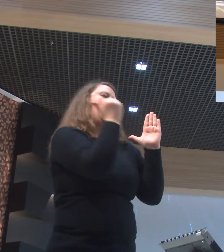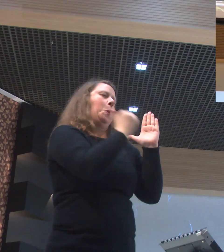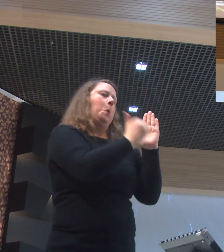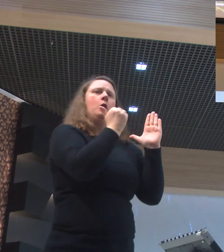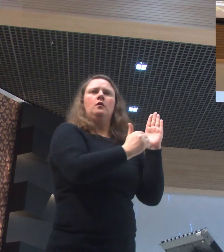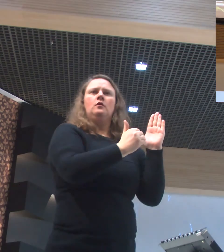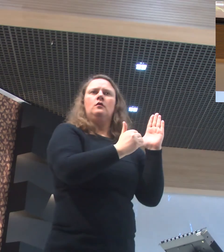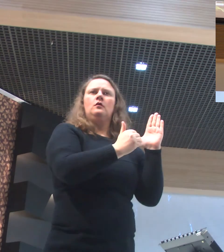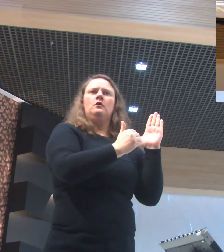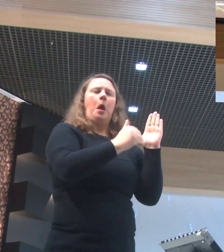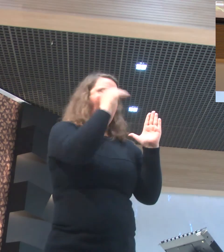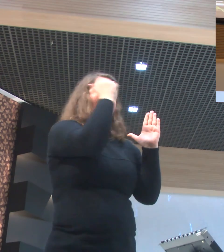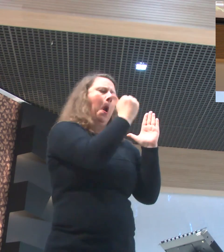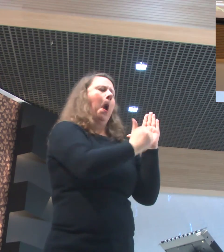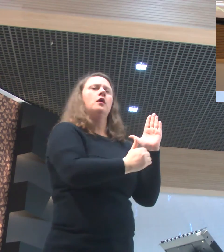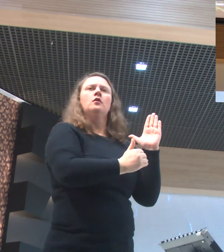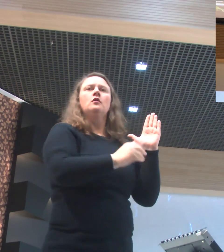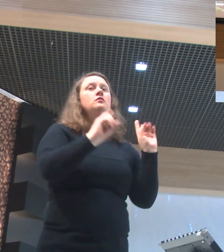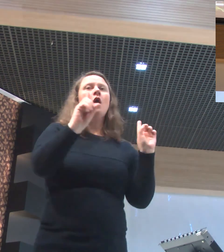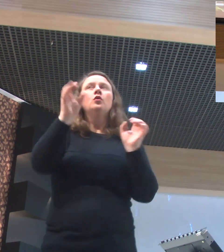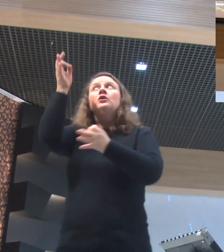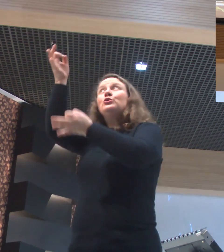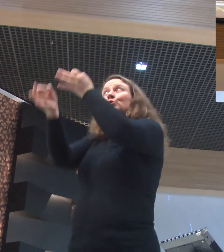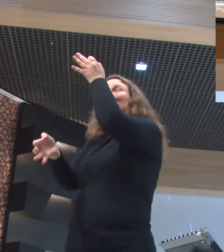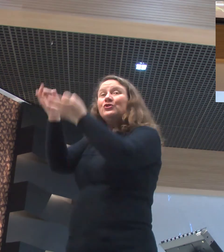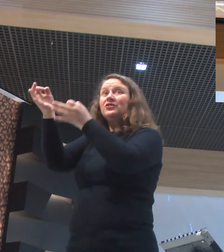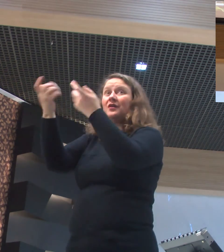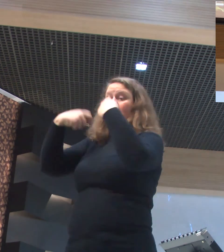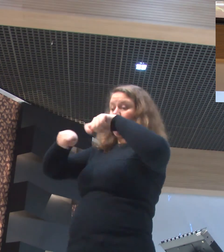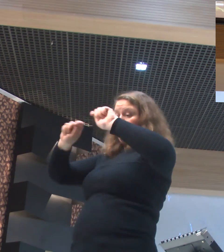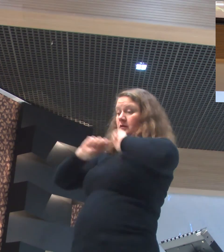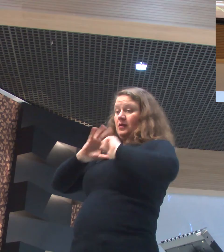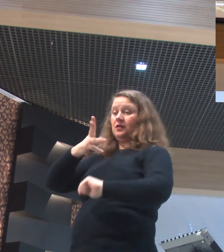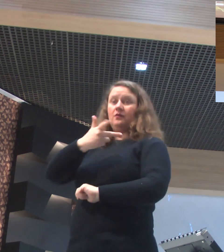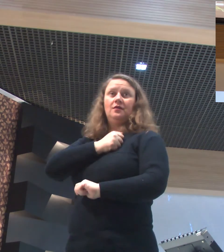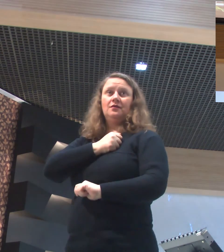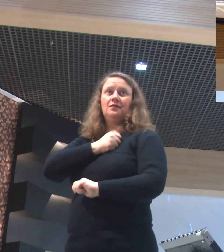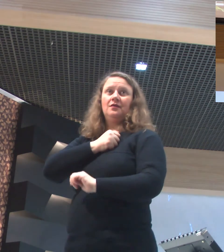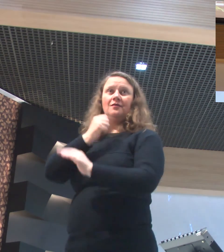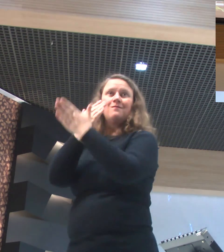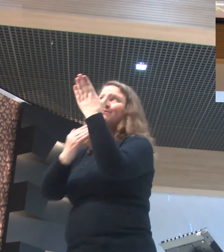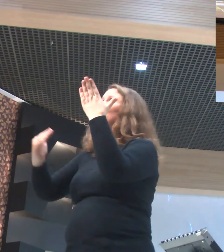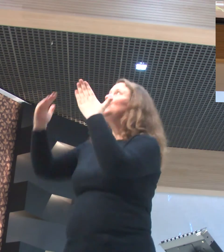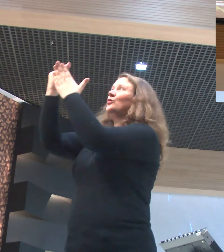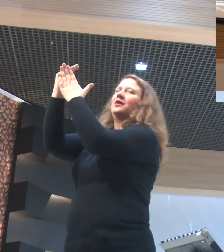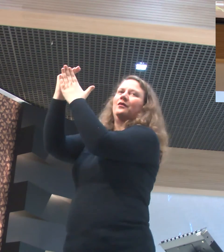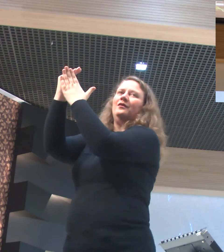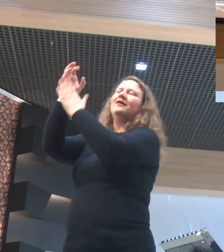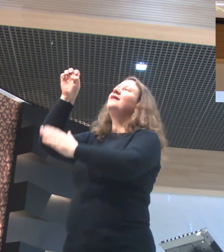determinada lei. A justiça que nos salva, que é superior a todas as outras, sim, é a justiça de